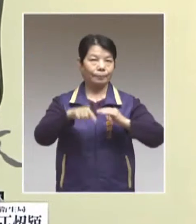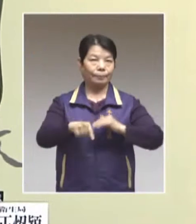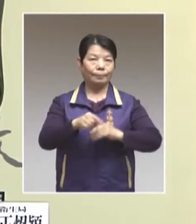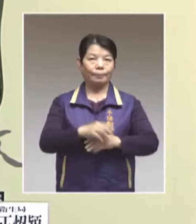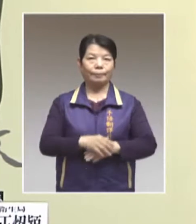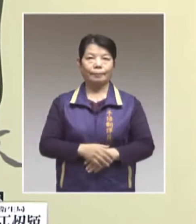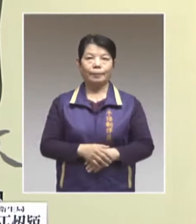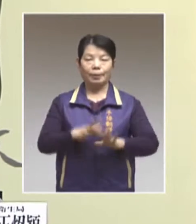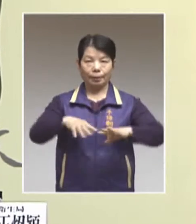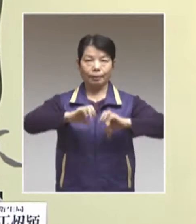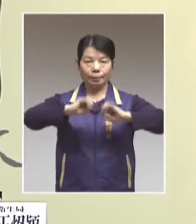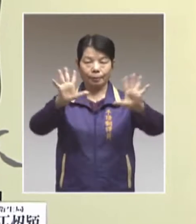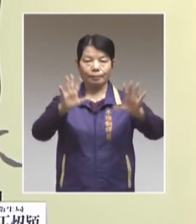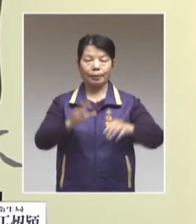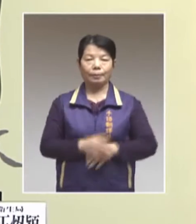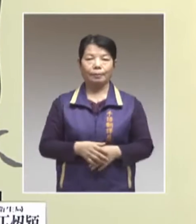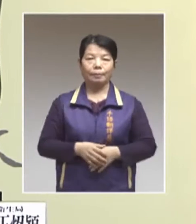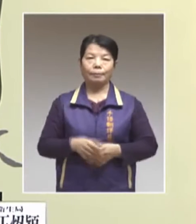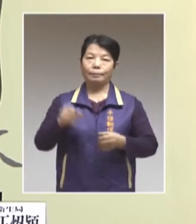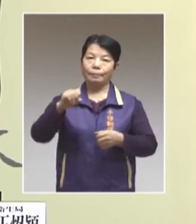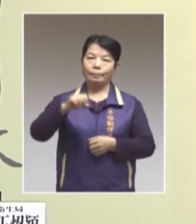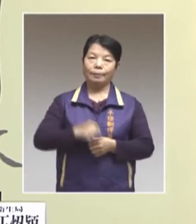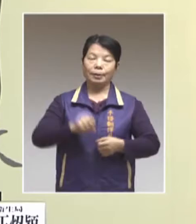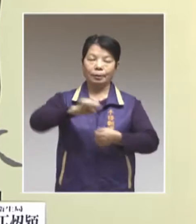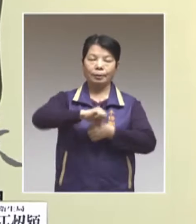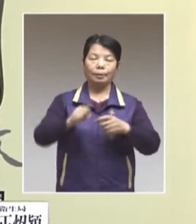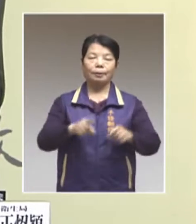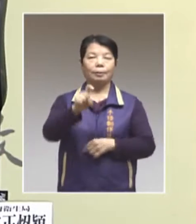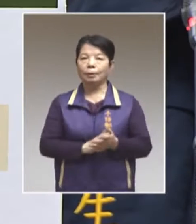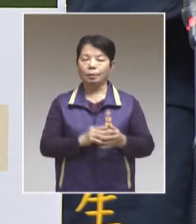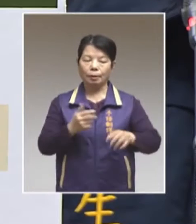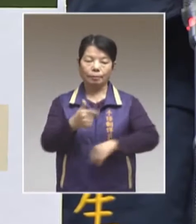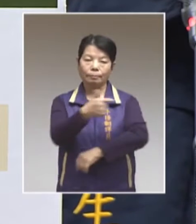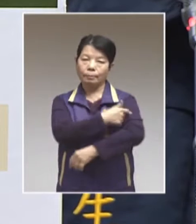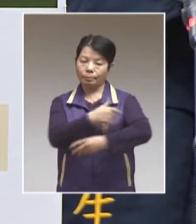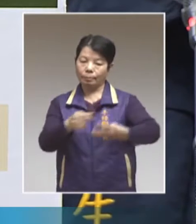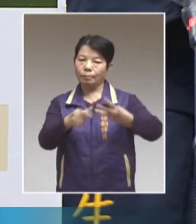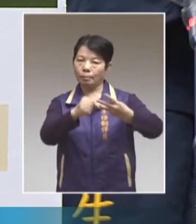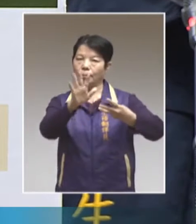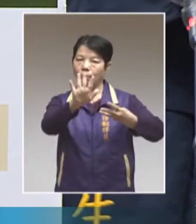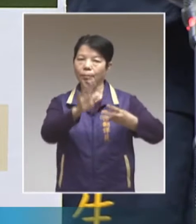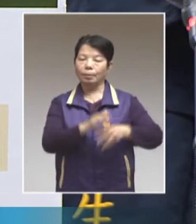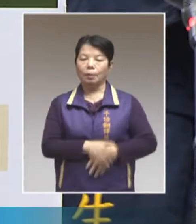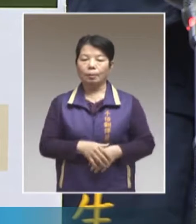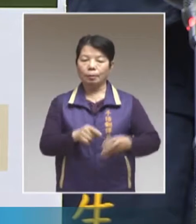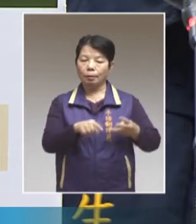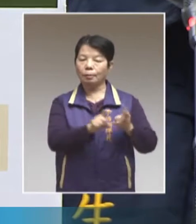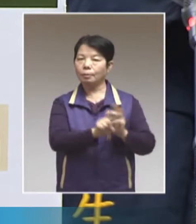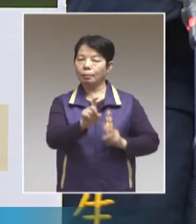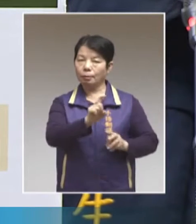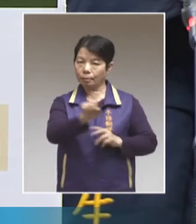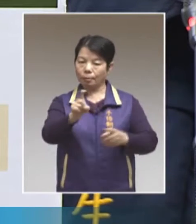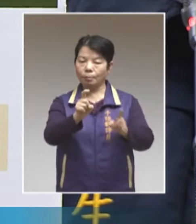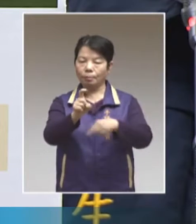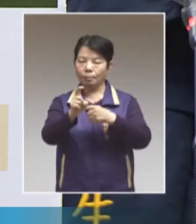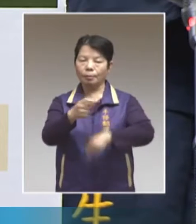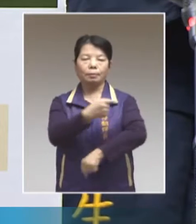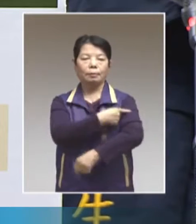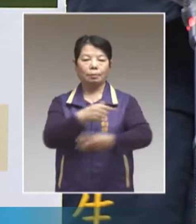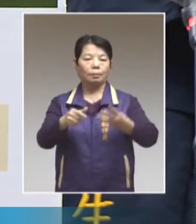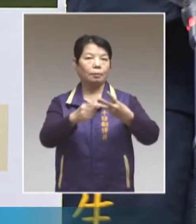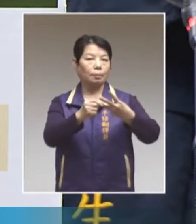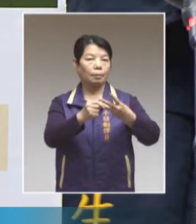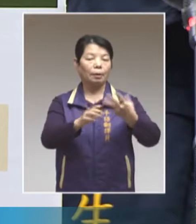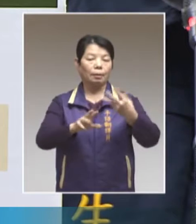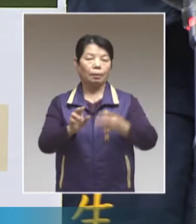住家人，其中一名是高中生，全是无症状或轻症。 三个里面有10个打过3剂疫苗，那另外有3